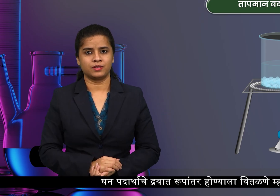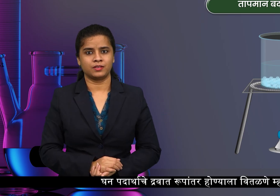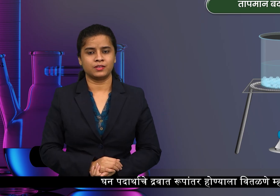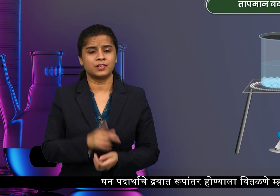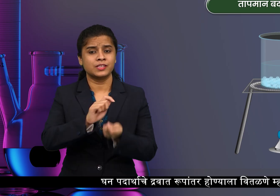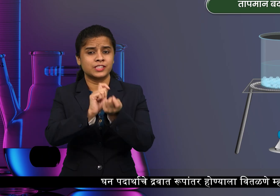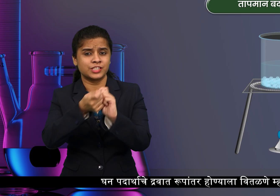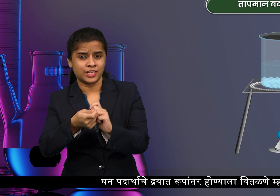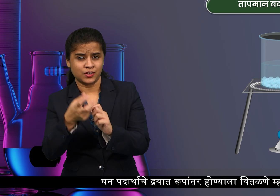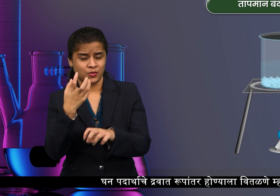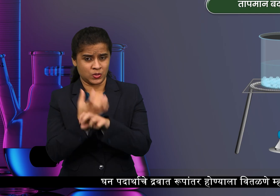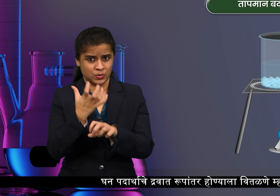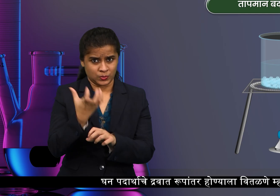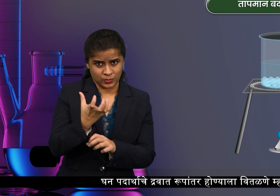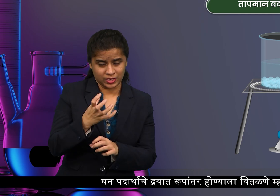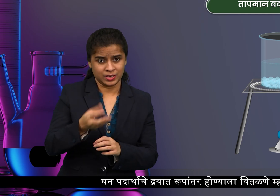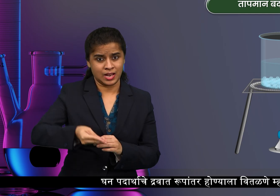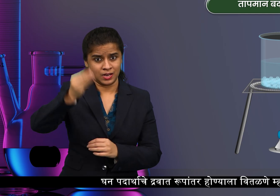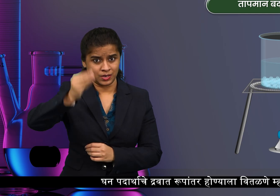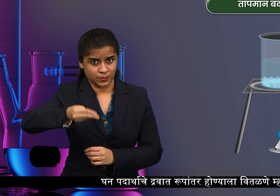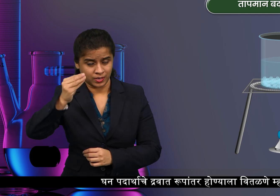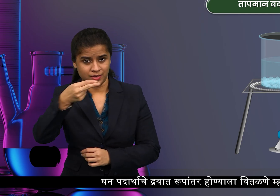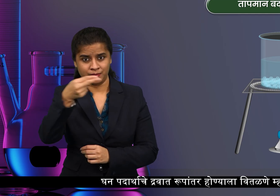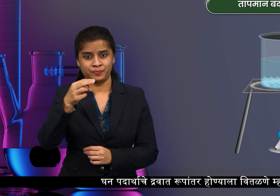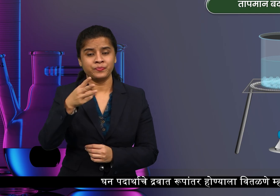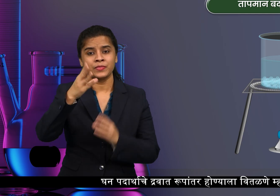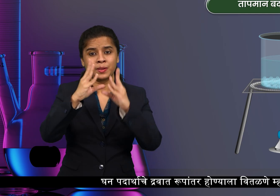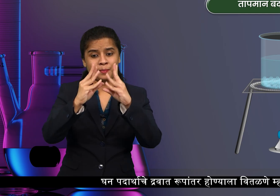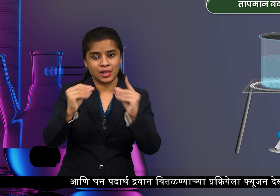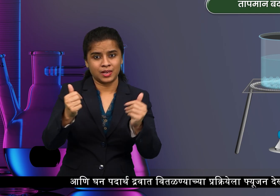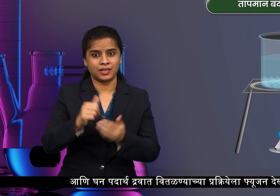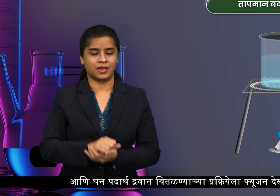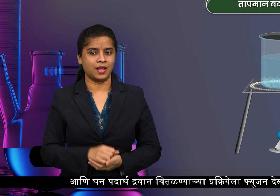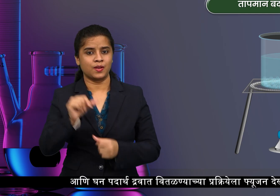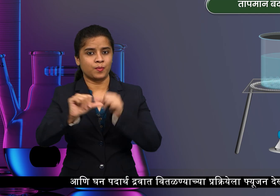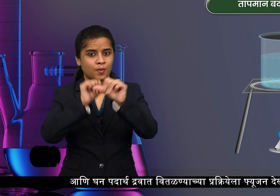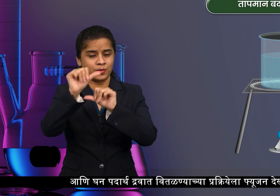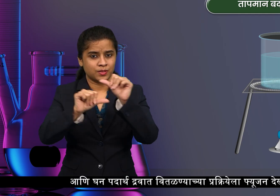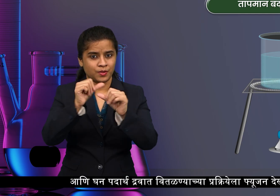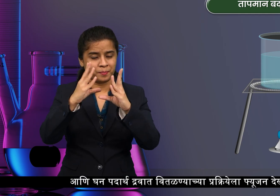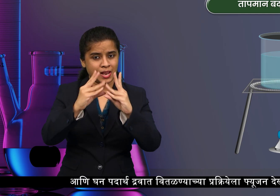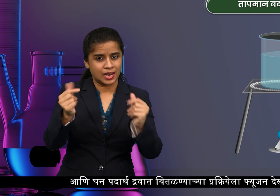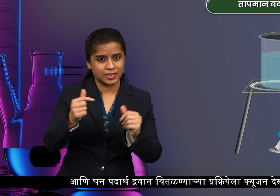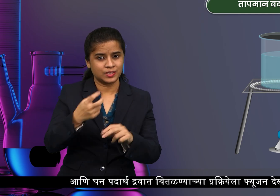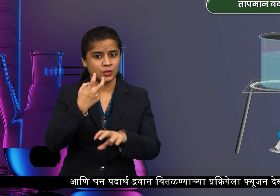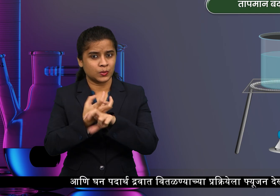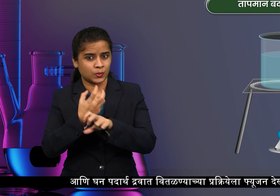धन पदार्थांचे द्रवात रूपांतर होण्याला वितळणे म्हणतात आणि धन पदार्थ द्रवात वितळण्याच्या